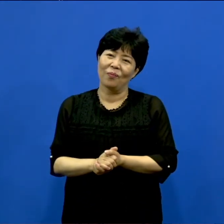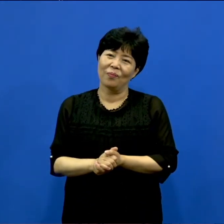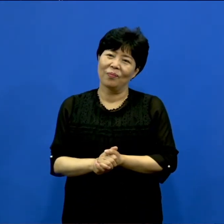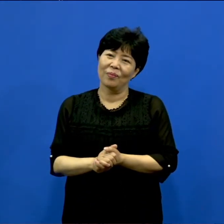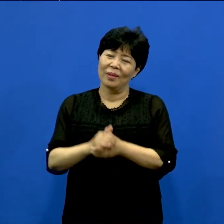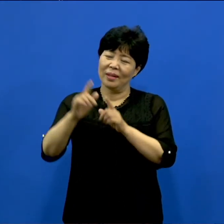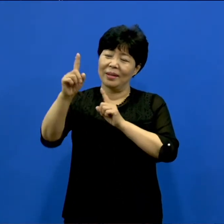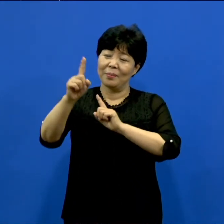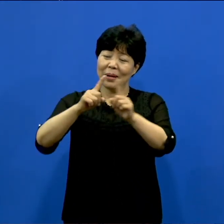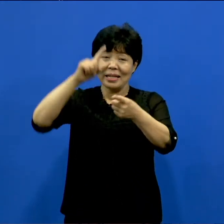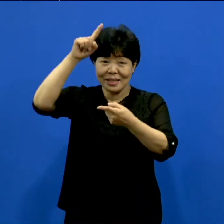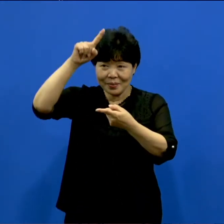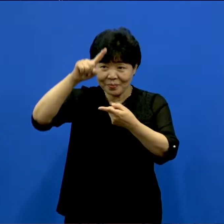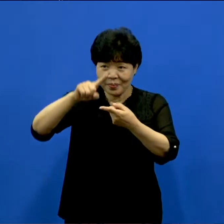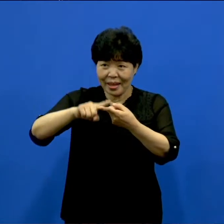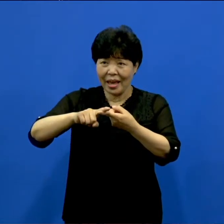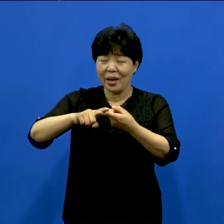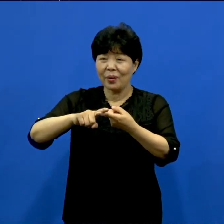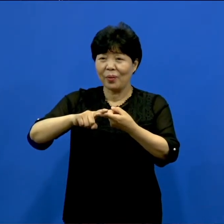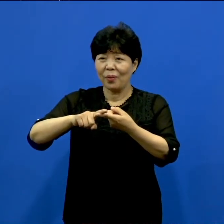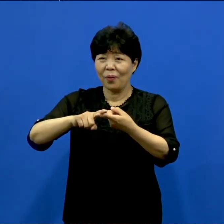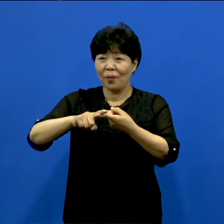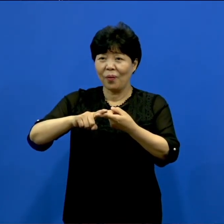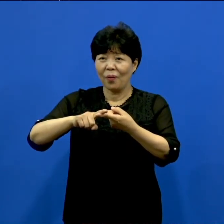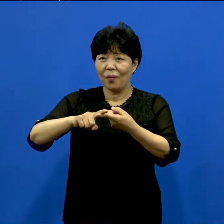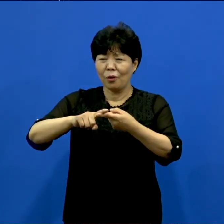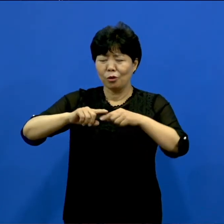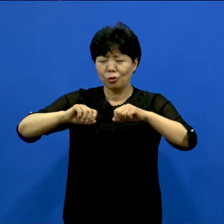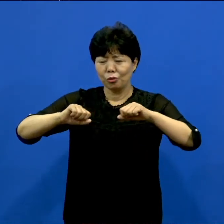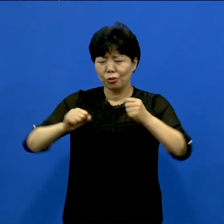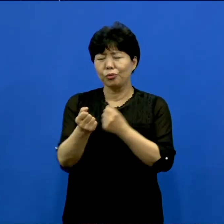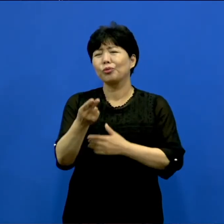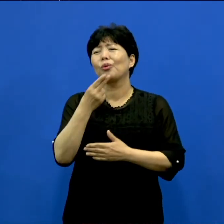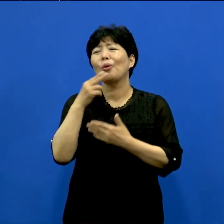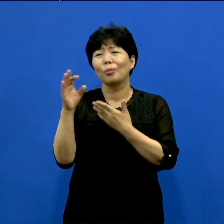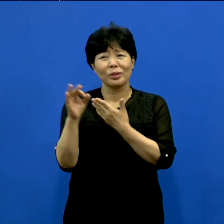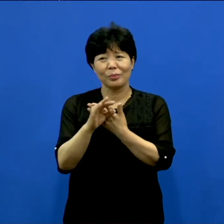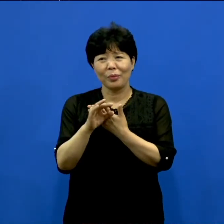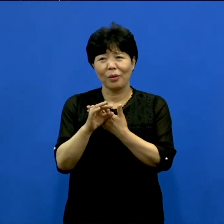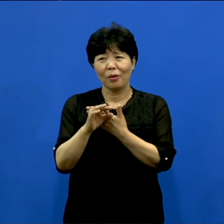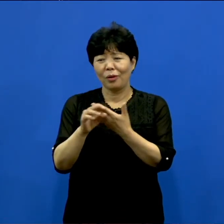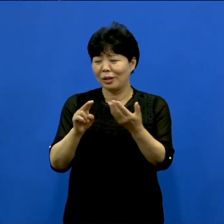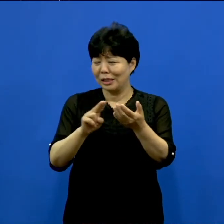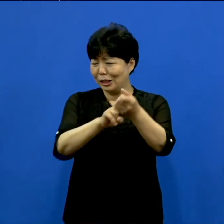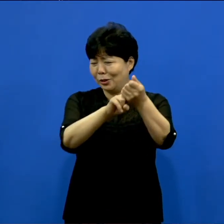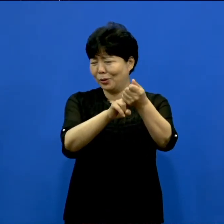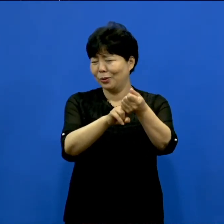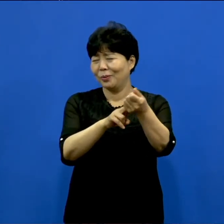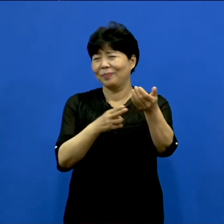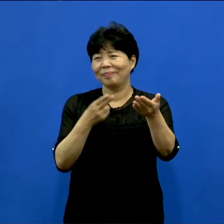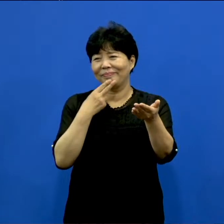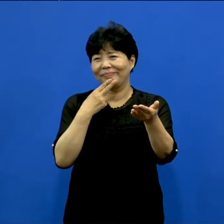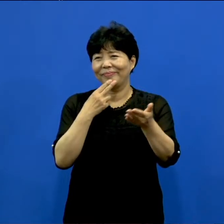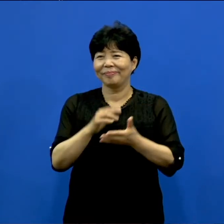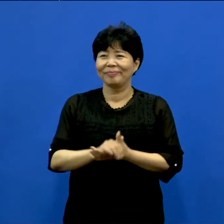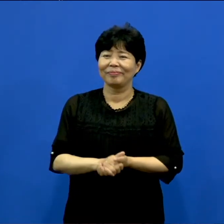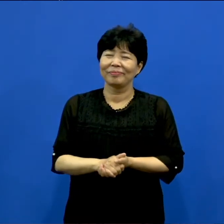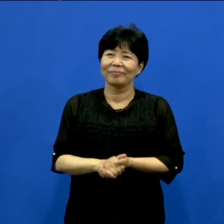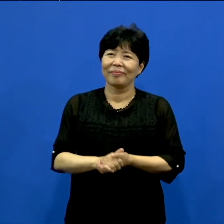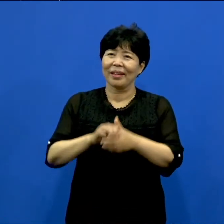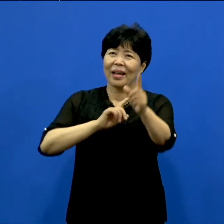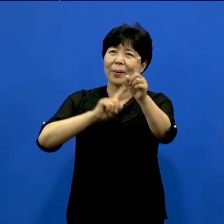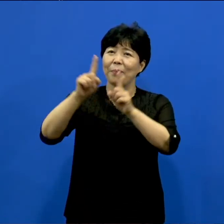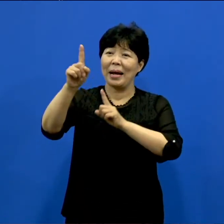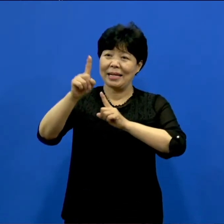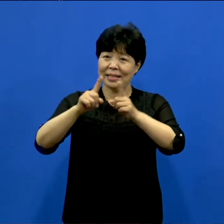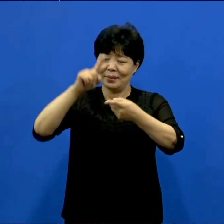그것을 그냥 거기서 끝내버리면 아무 일도 일어나잖아요. 살아있는 신앙은 그 말씀을